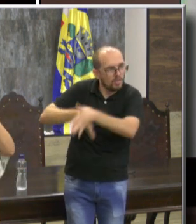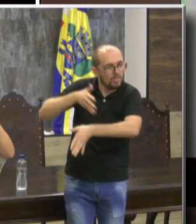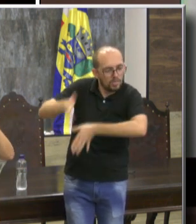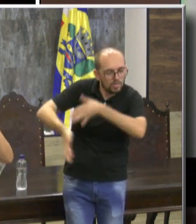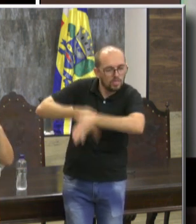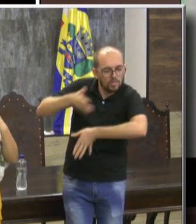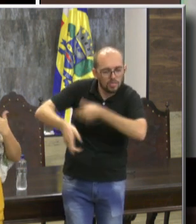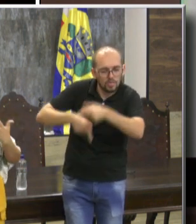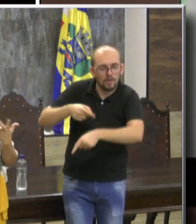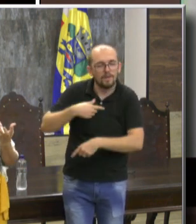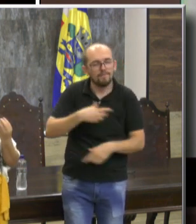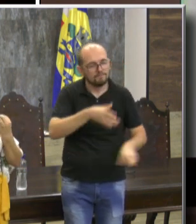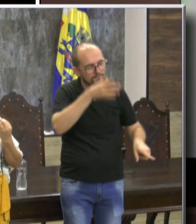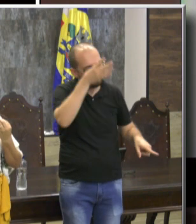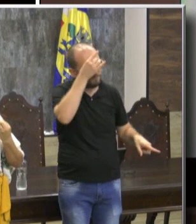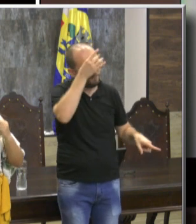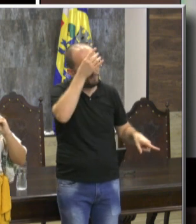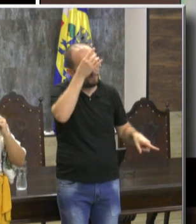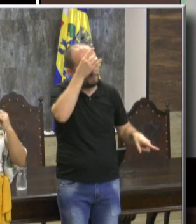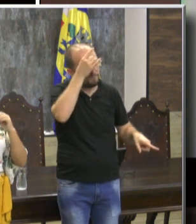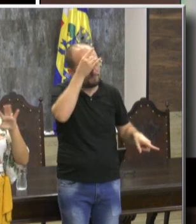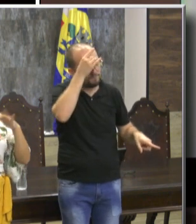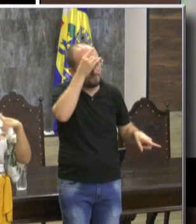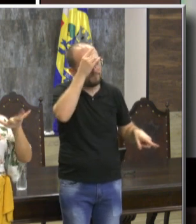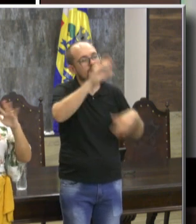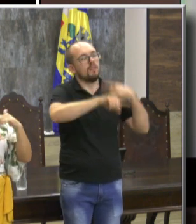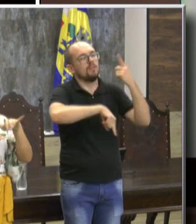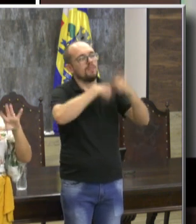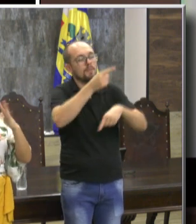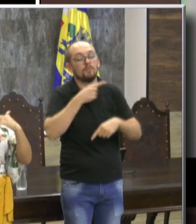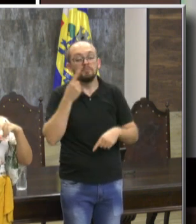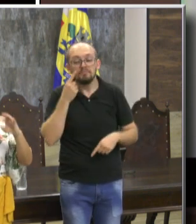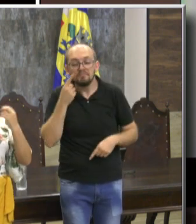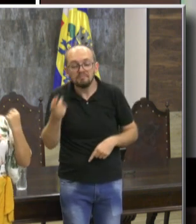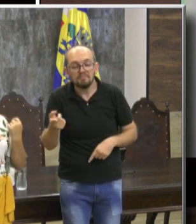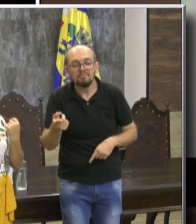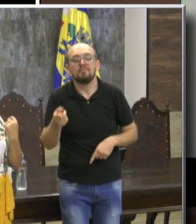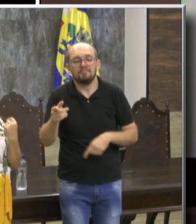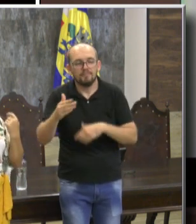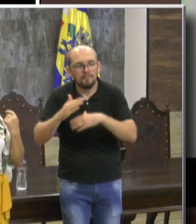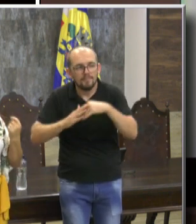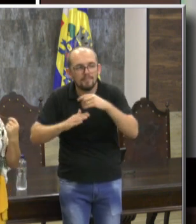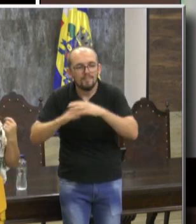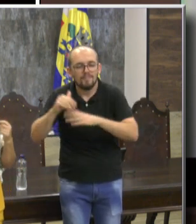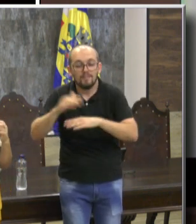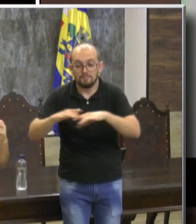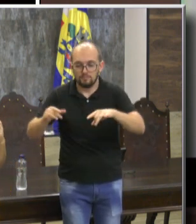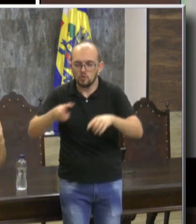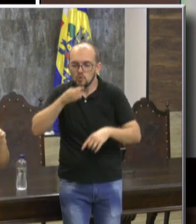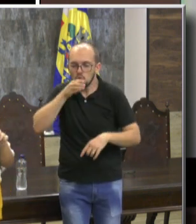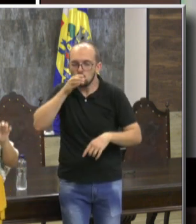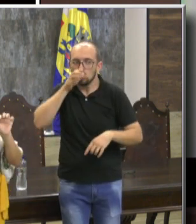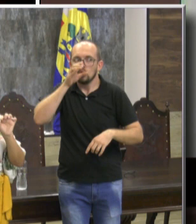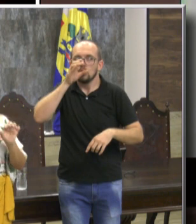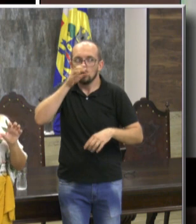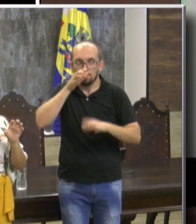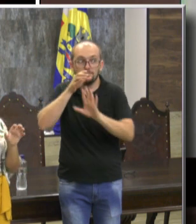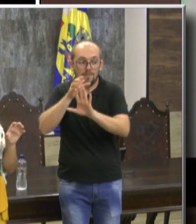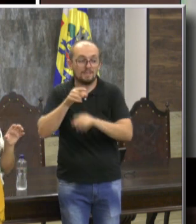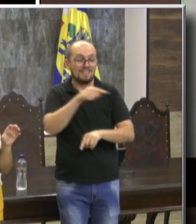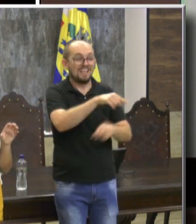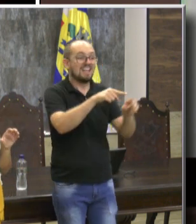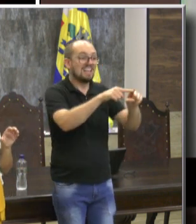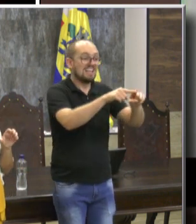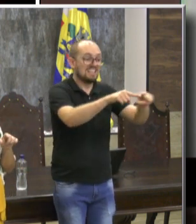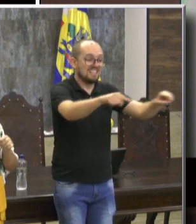vai para a sala de aula, depois que ele toma esse suco, a gente higieniza a caneca, a colher vai para a sala. Quando vai para a sala de aula, a gente faz a